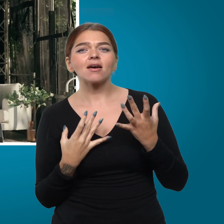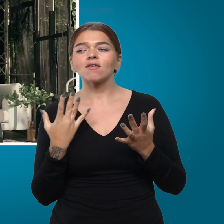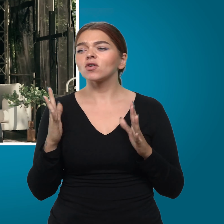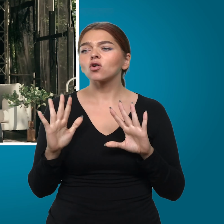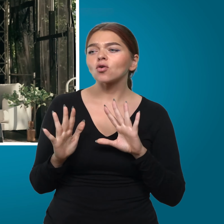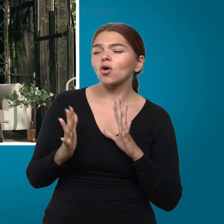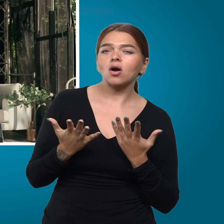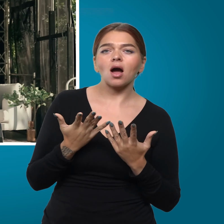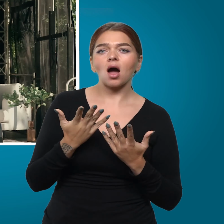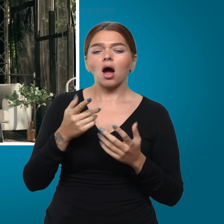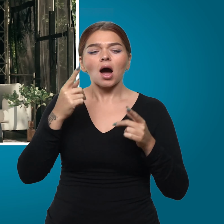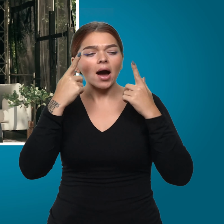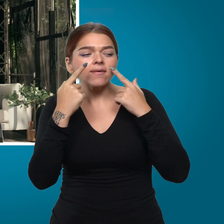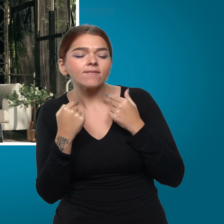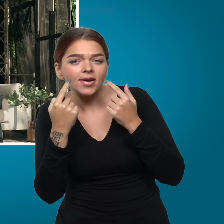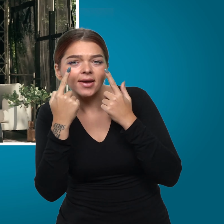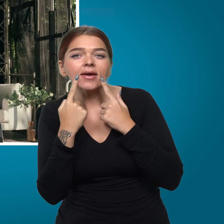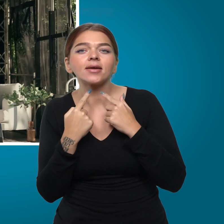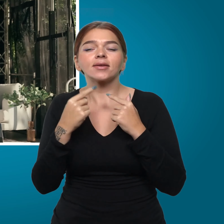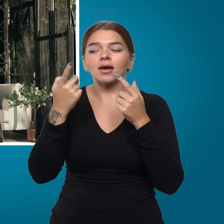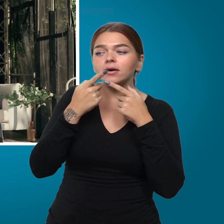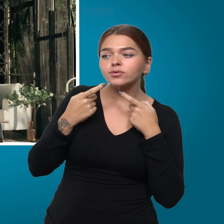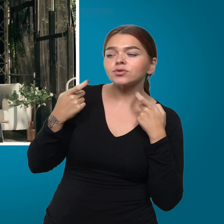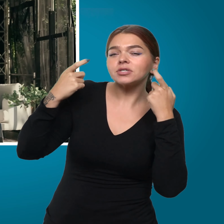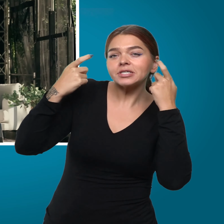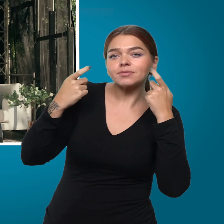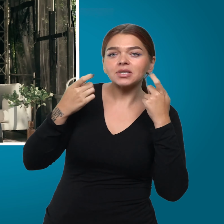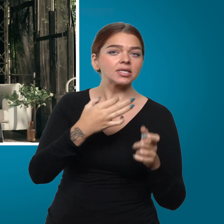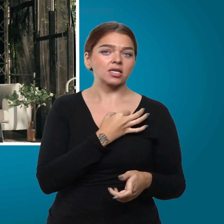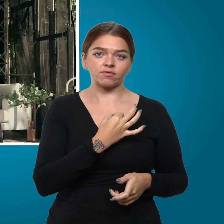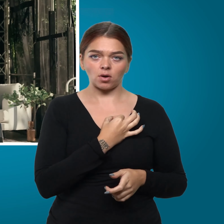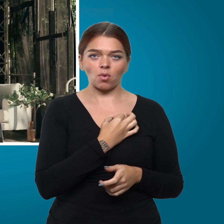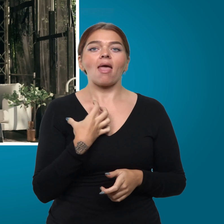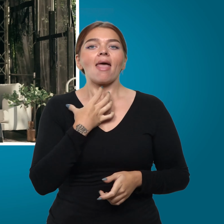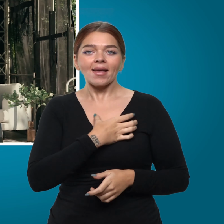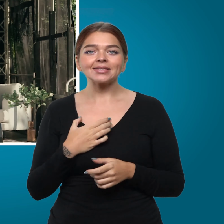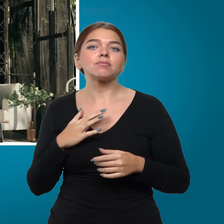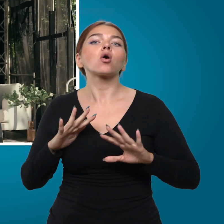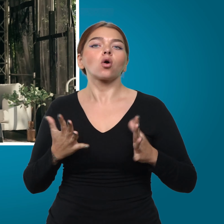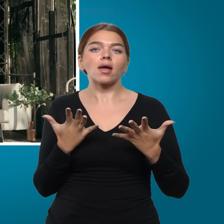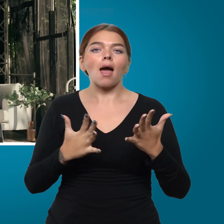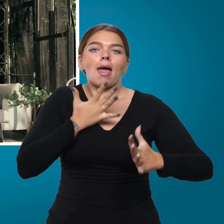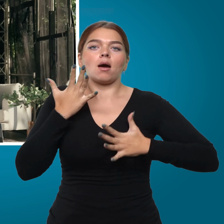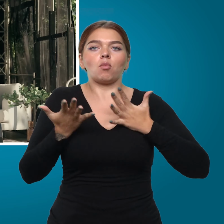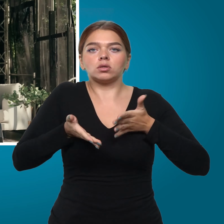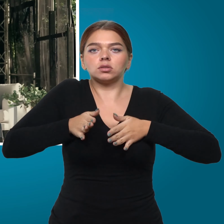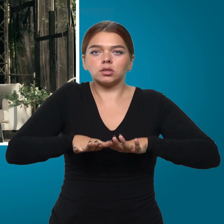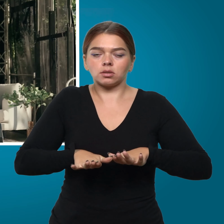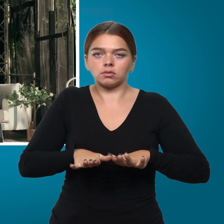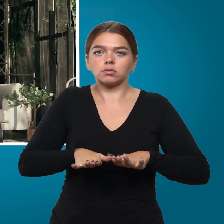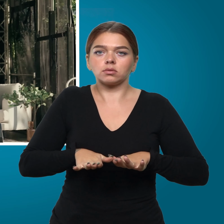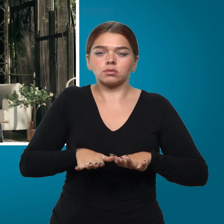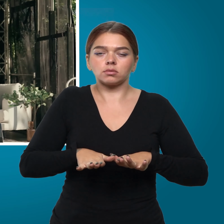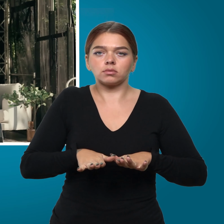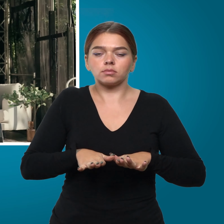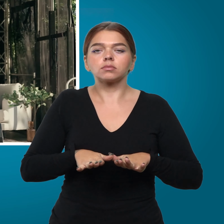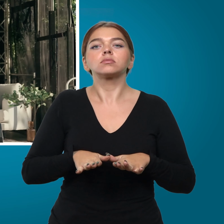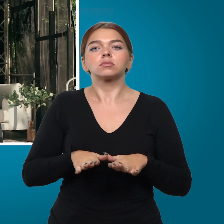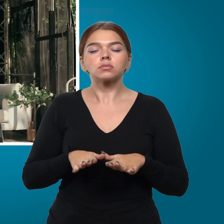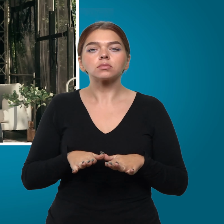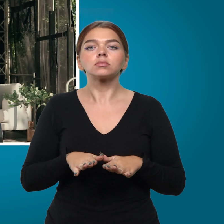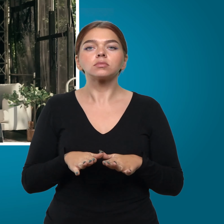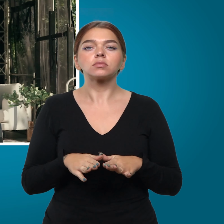yra gerai. Aš pati tikrai ir vaikystėje ir paauglystėje skaičiau labai daug viskas prasidėjo pradinėse klasėse, kur mama